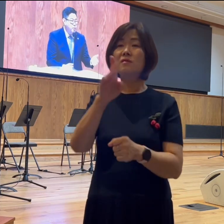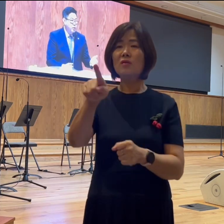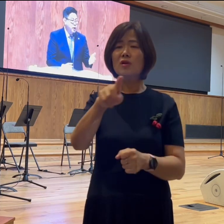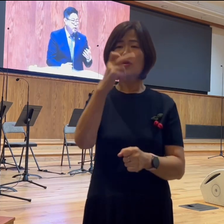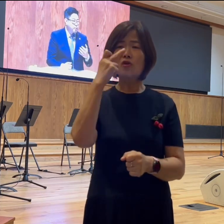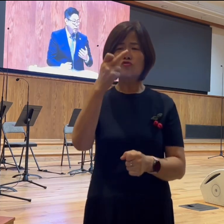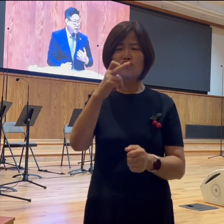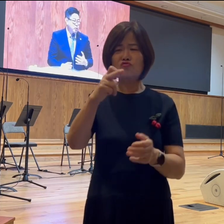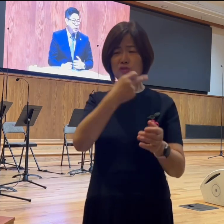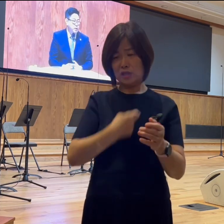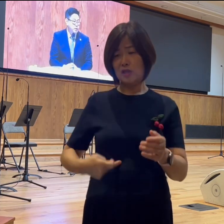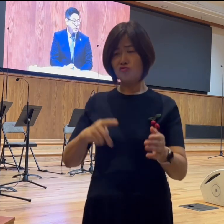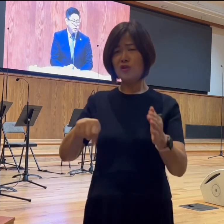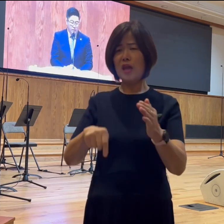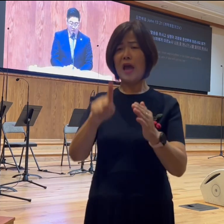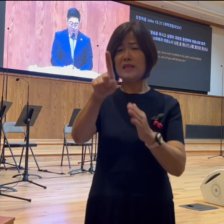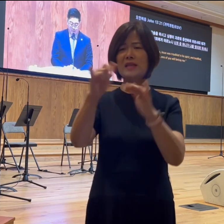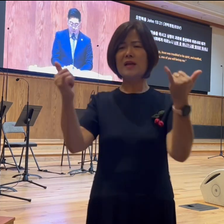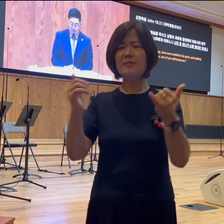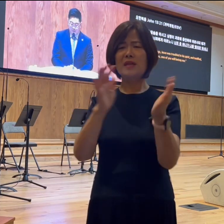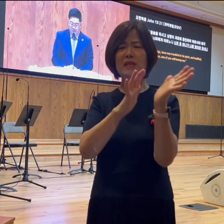명이 나를 팔아넘길 것이다,